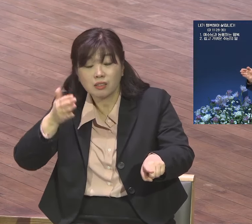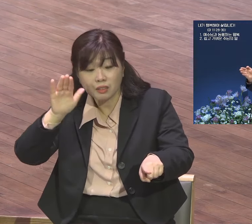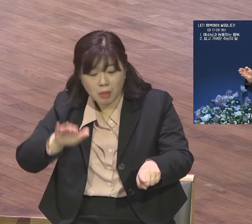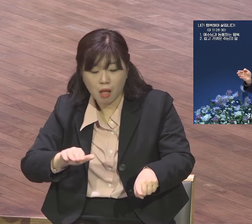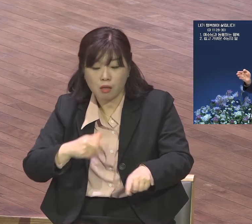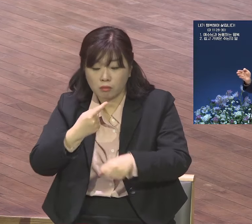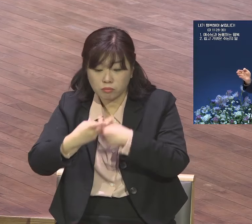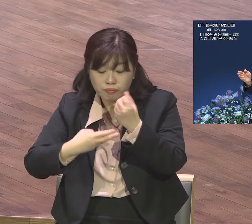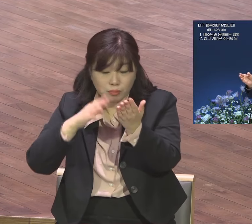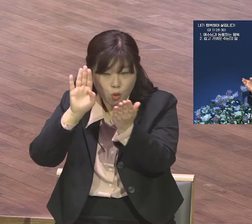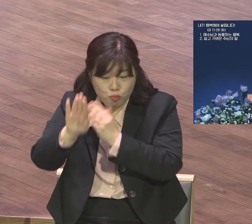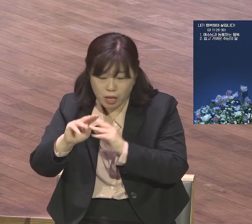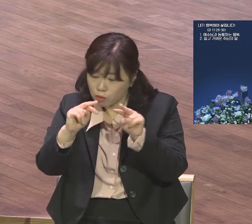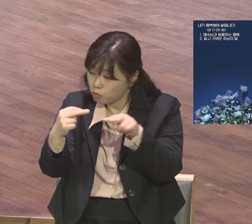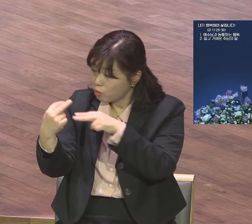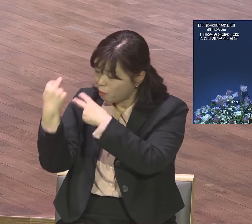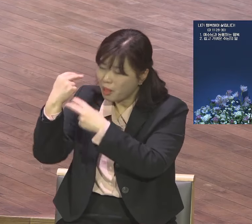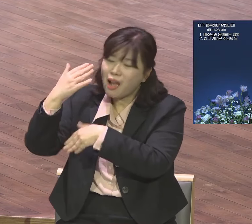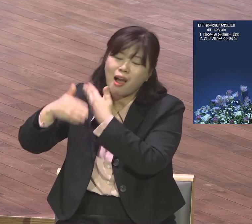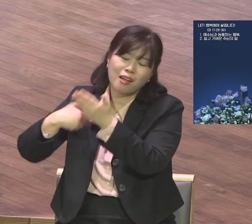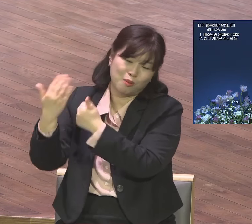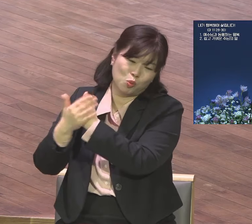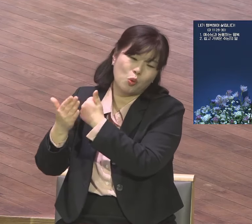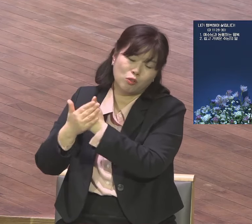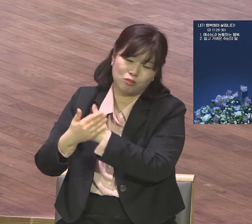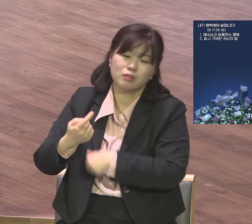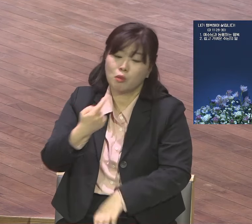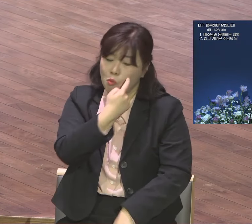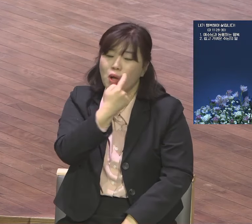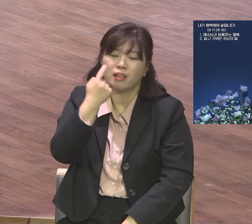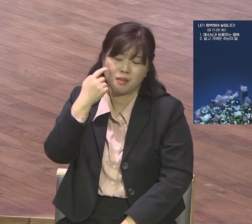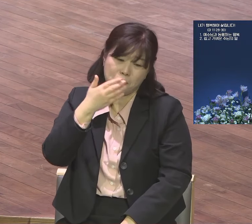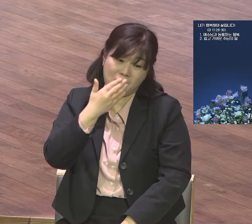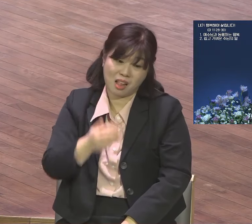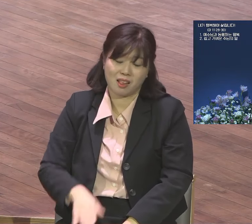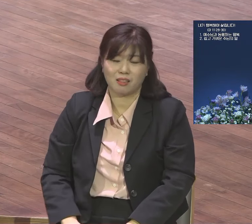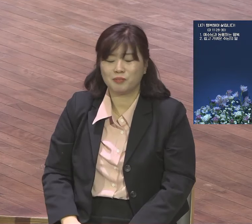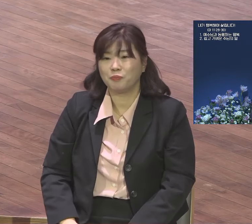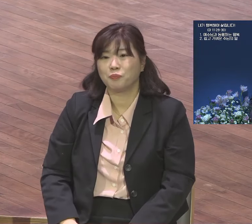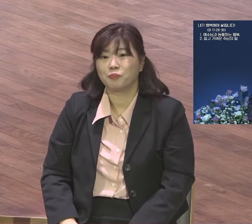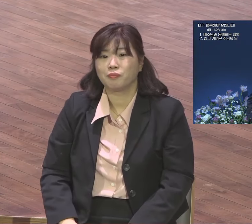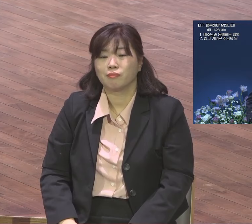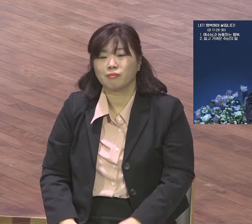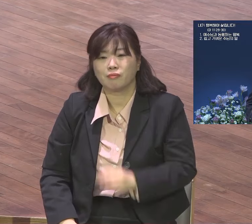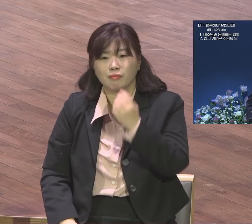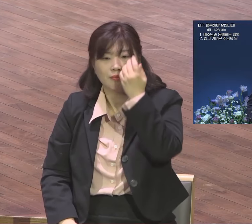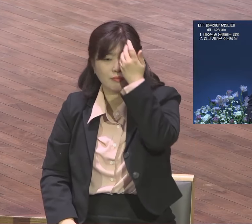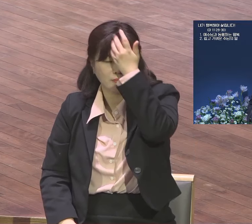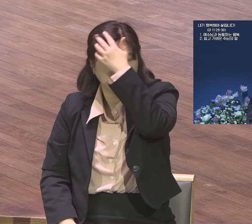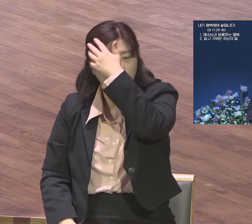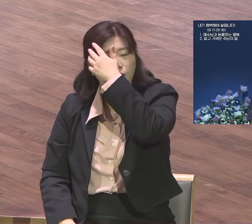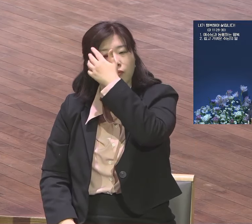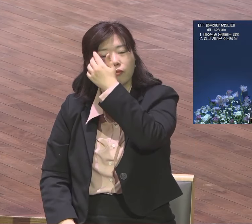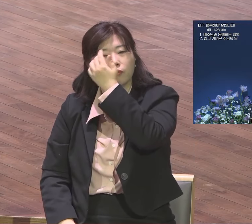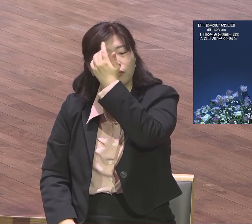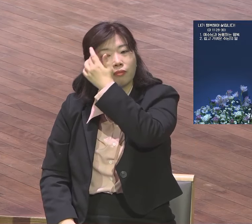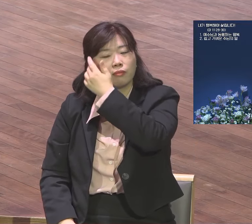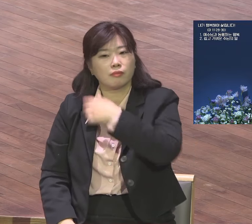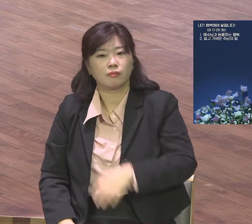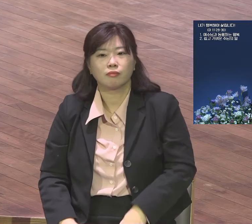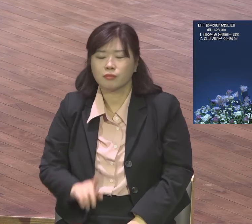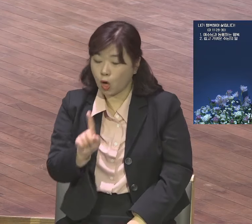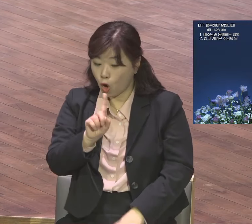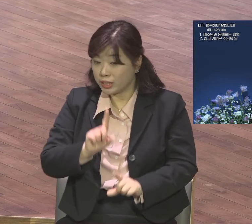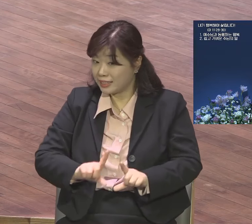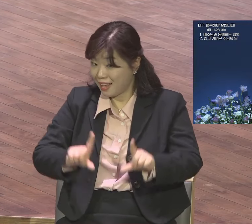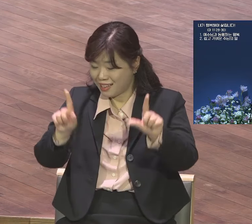인도 쪽에서 한 엄마가 앞에 아이를 안고 한 명을 끌고 짐을 지고 이렇게 오고 있었습니다.